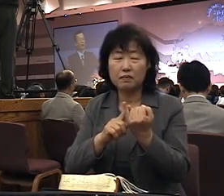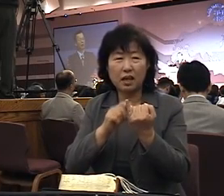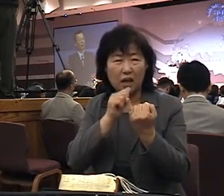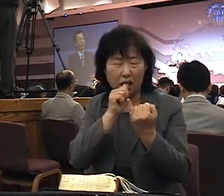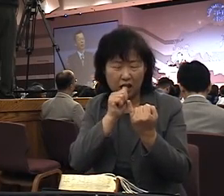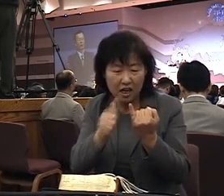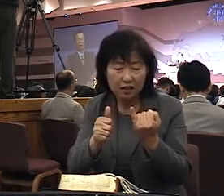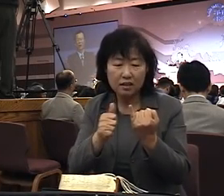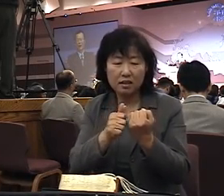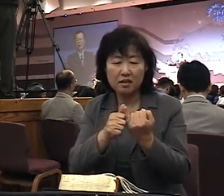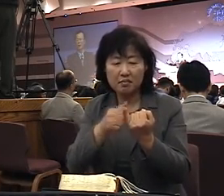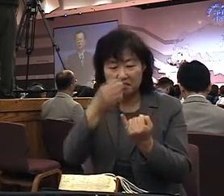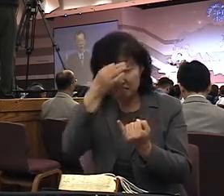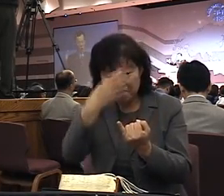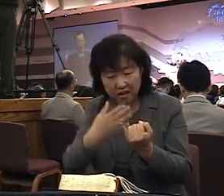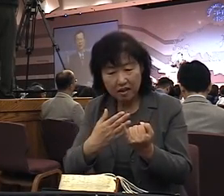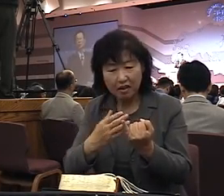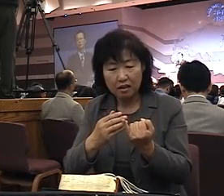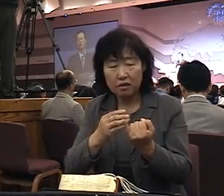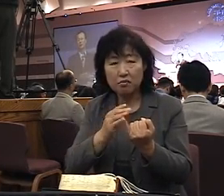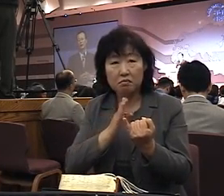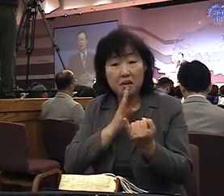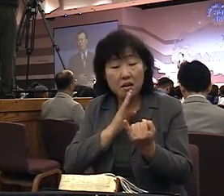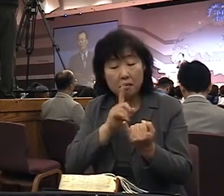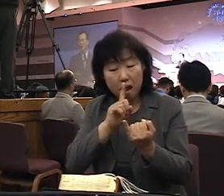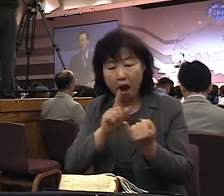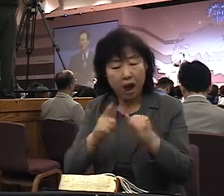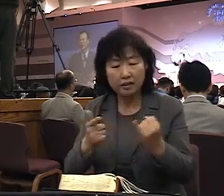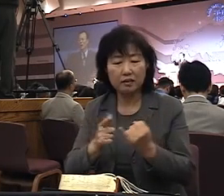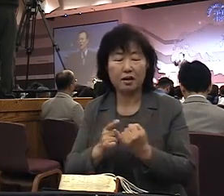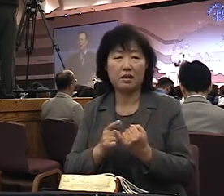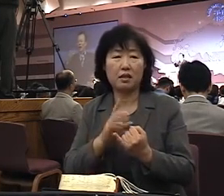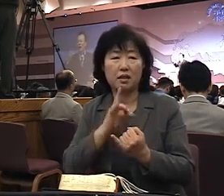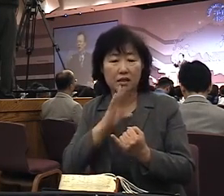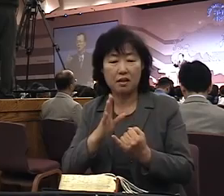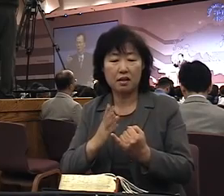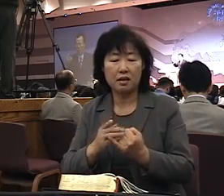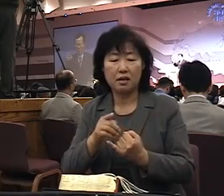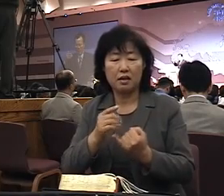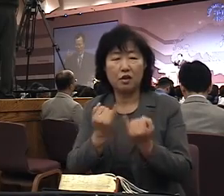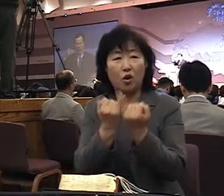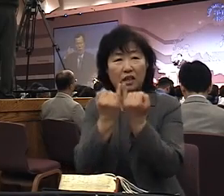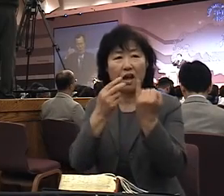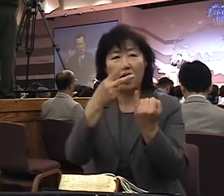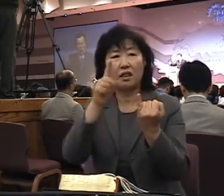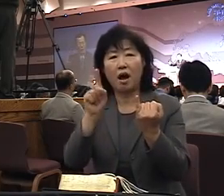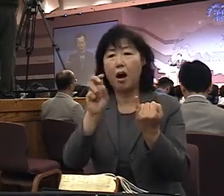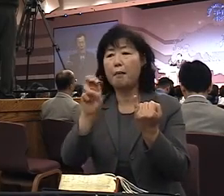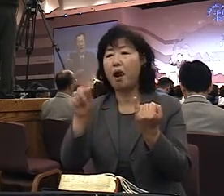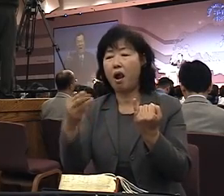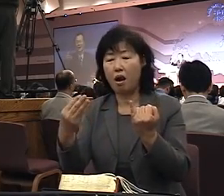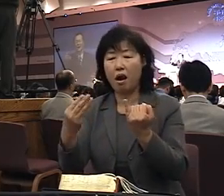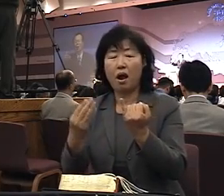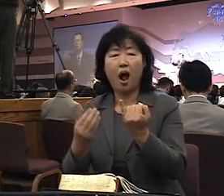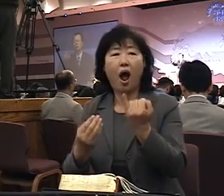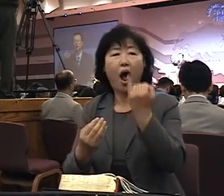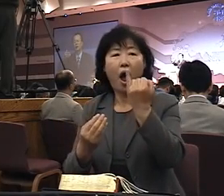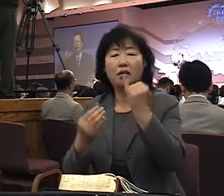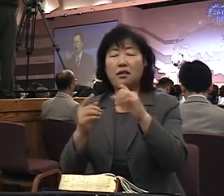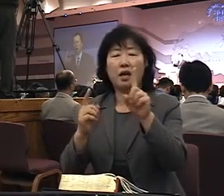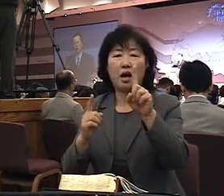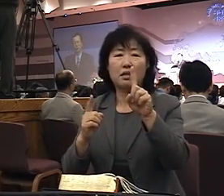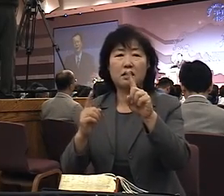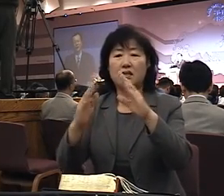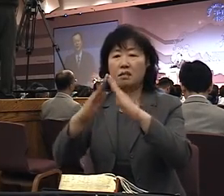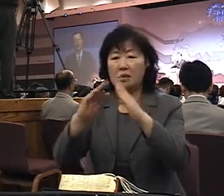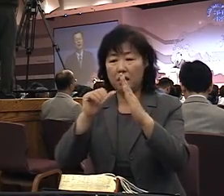절대로 그게 옳다고 말하는 것은 절대 아니지만, 다말의 경우 그러한 모습으로 한 집에 들어갔다가 아기가 없이